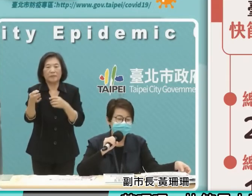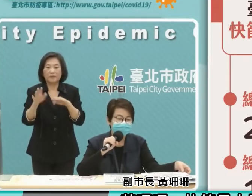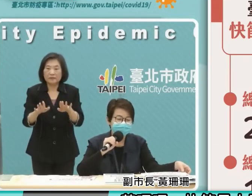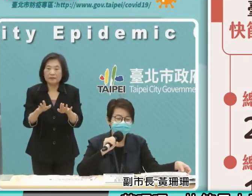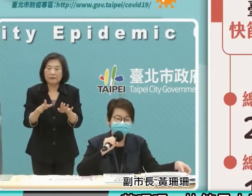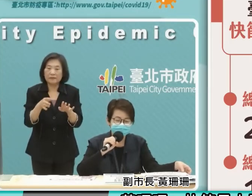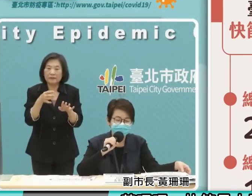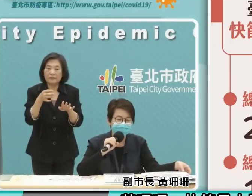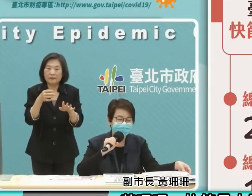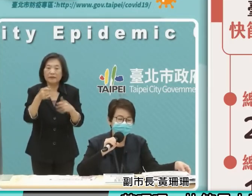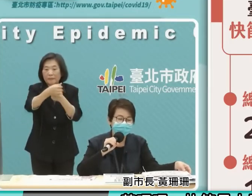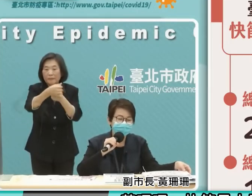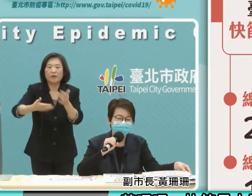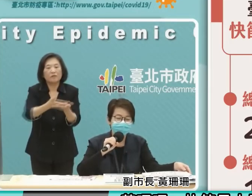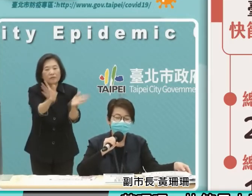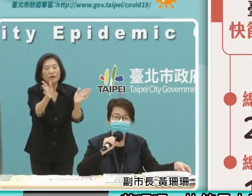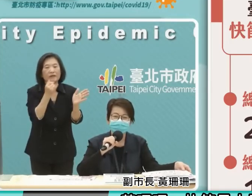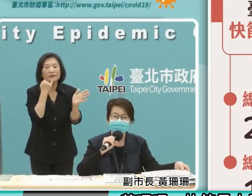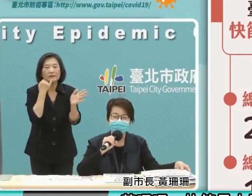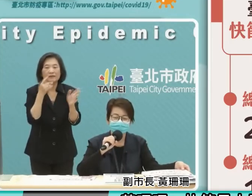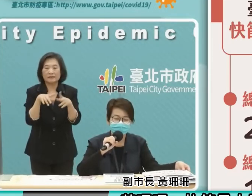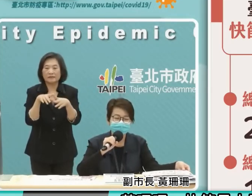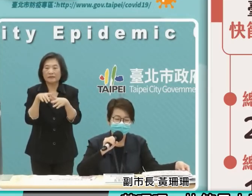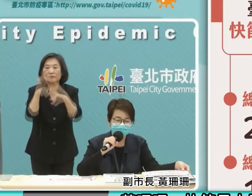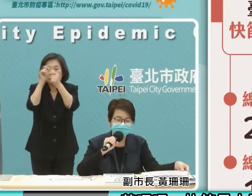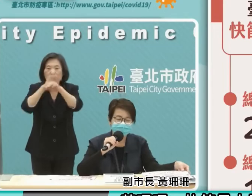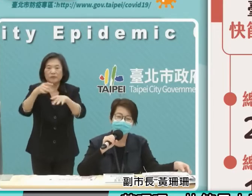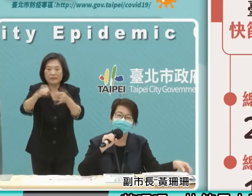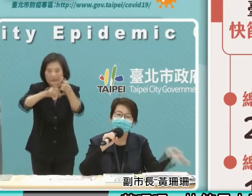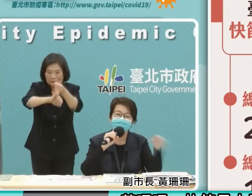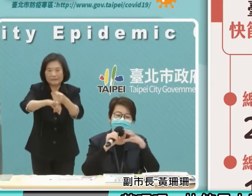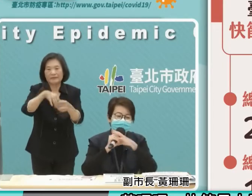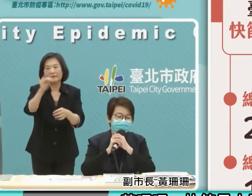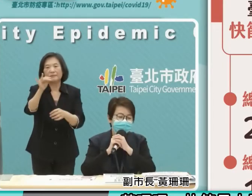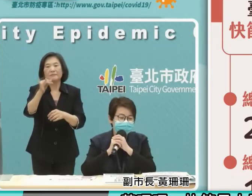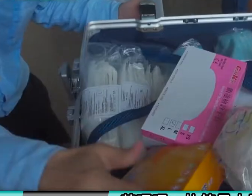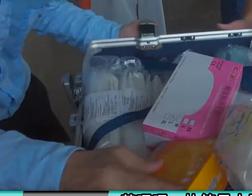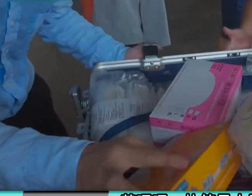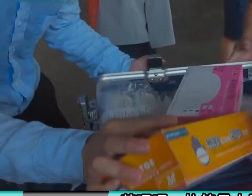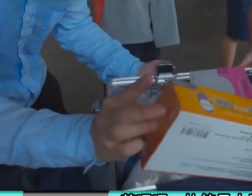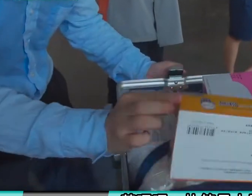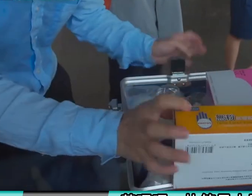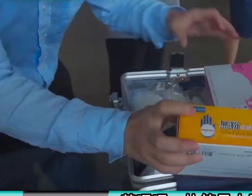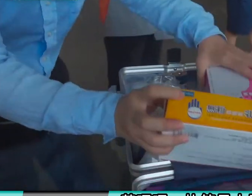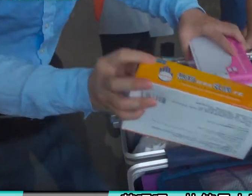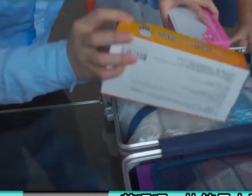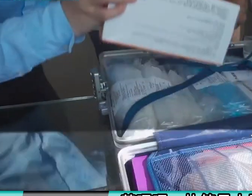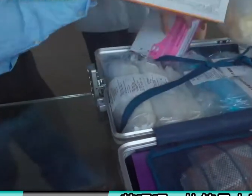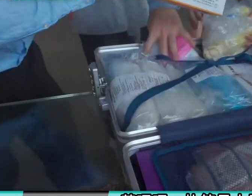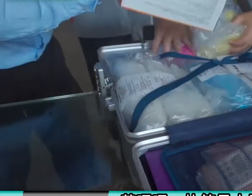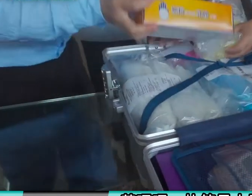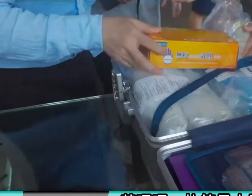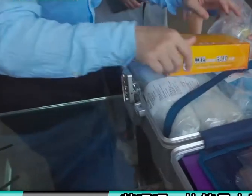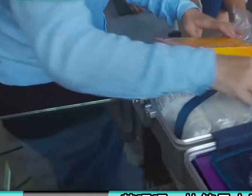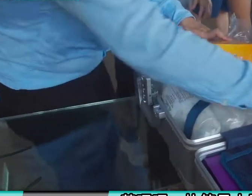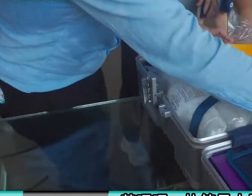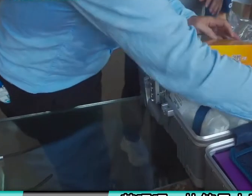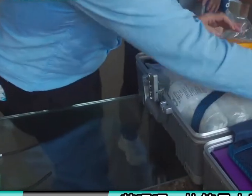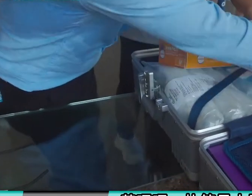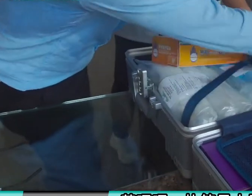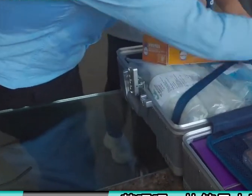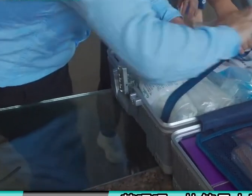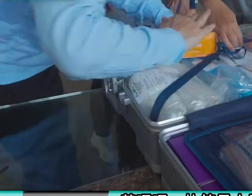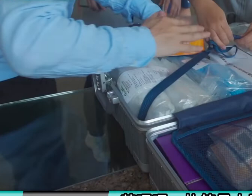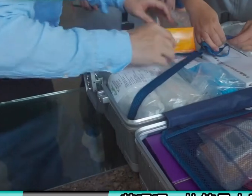府各机关的需求。最近我们又要下定100万剂，所以台北市目前为止是买了